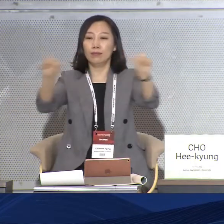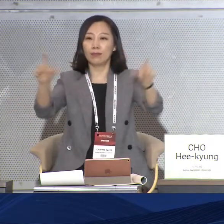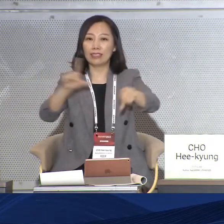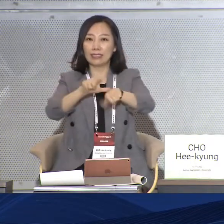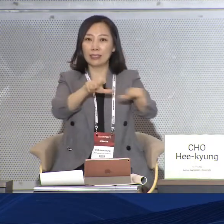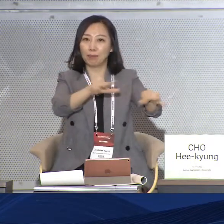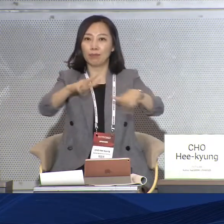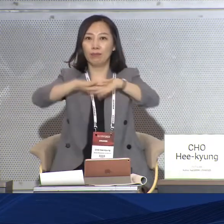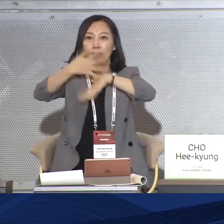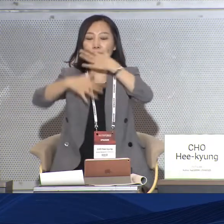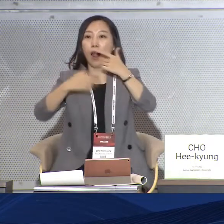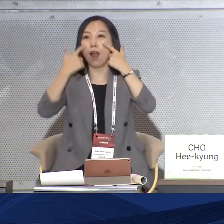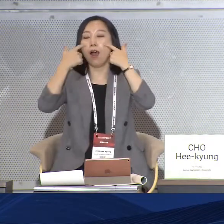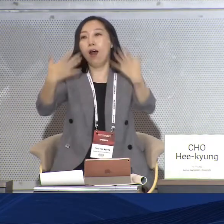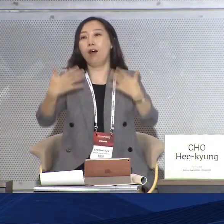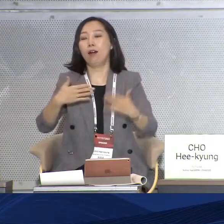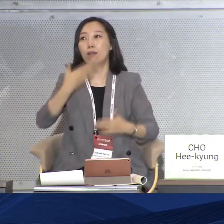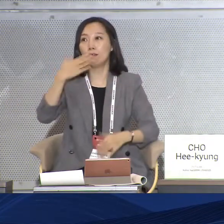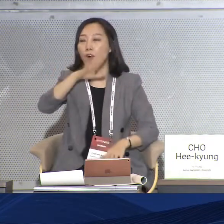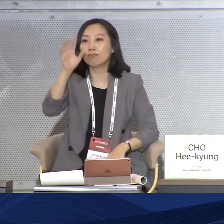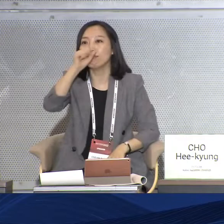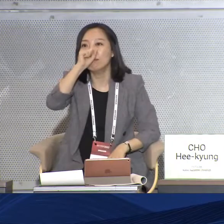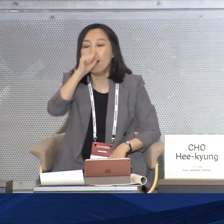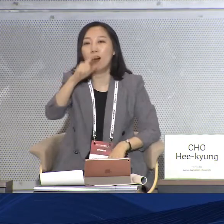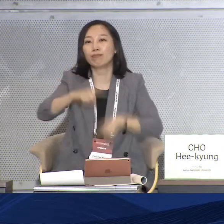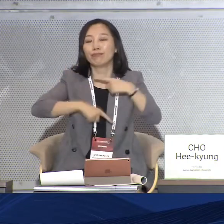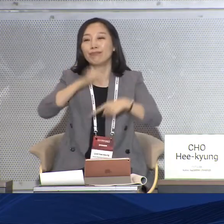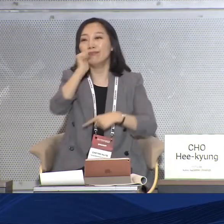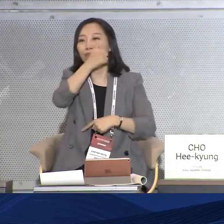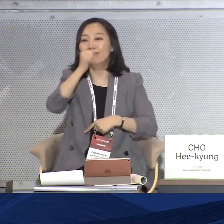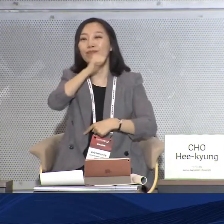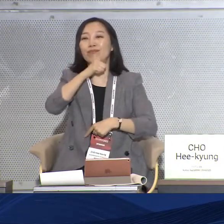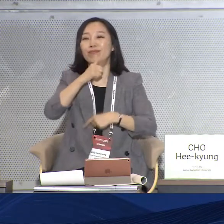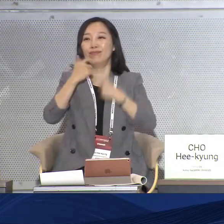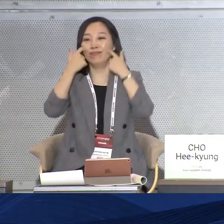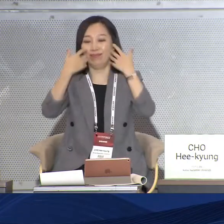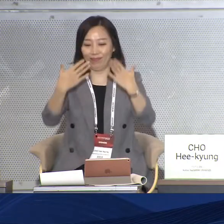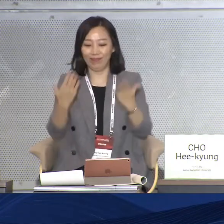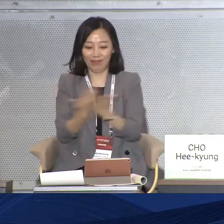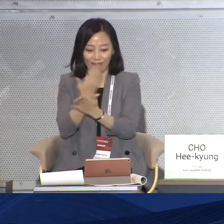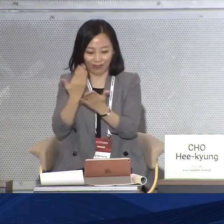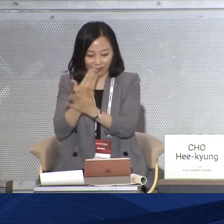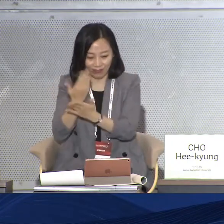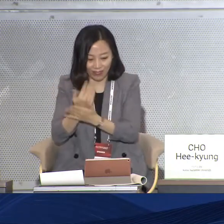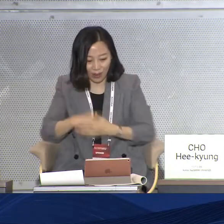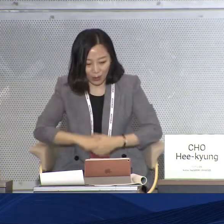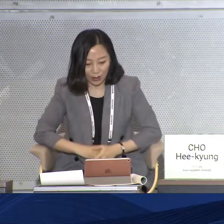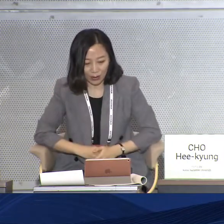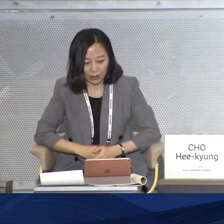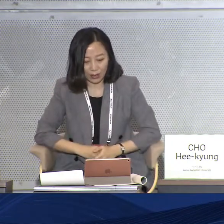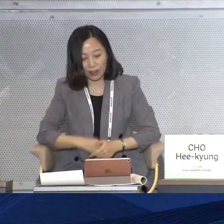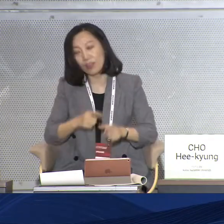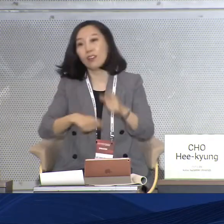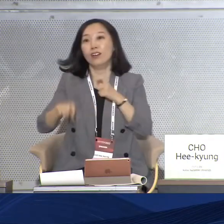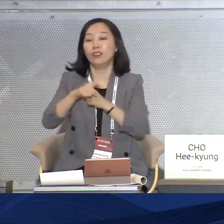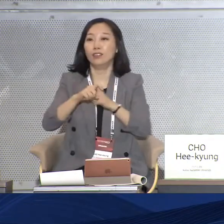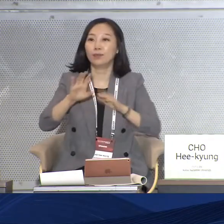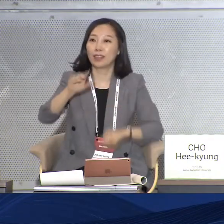정부 브리핑에서 수화 통역사가 직접 발표자와 함께 수화 통역 서비스를 제공하기에 이르렀습니다.